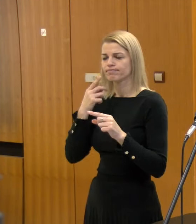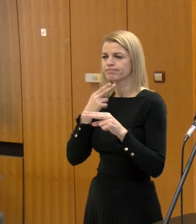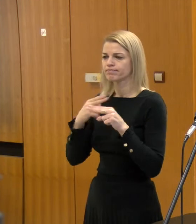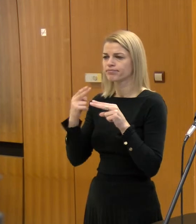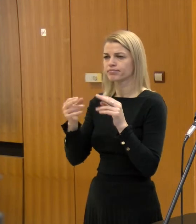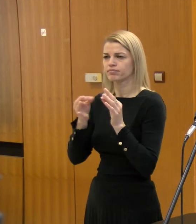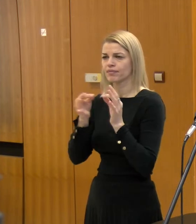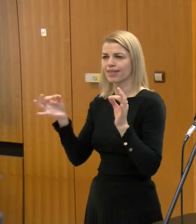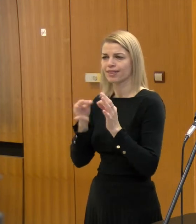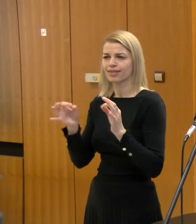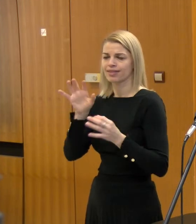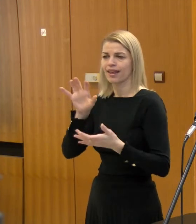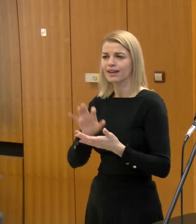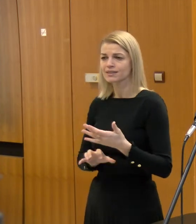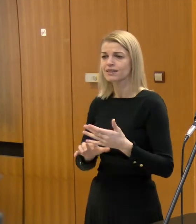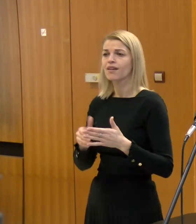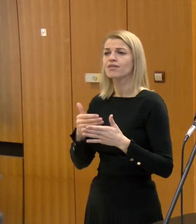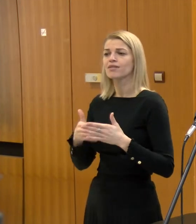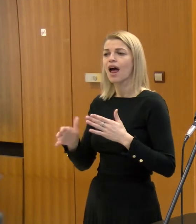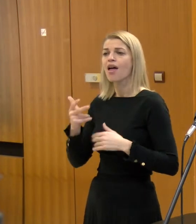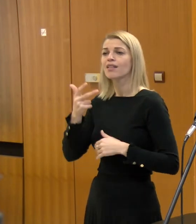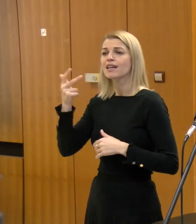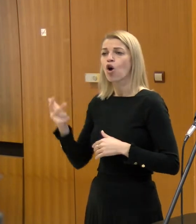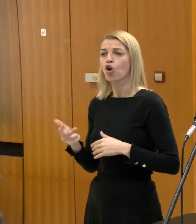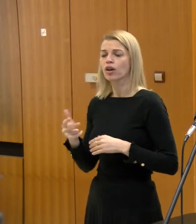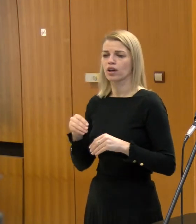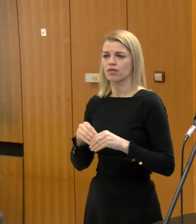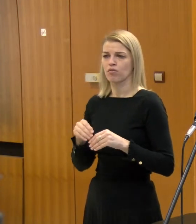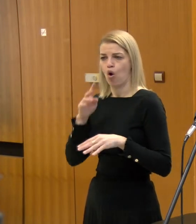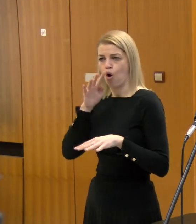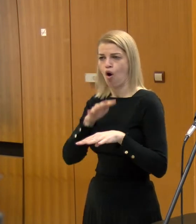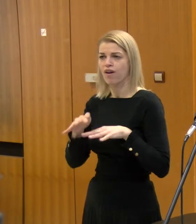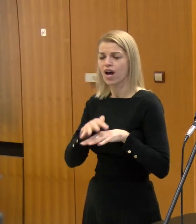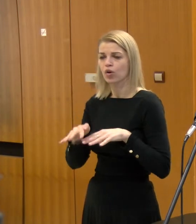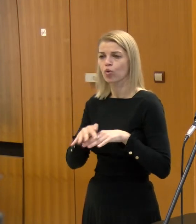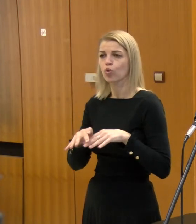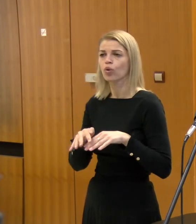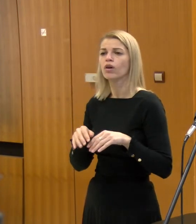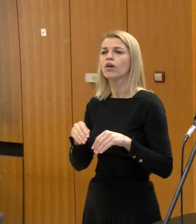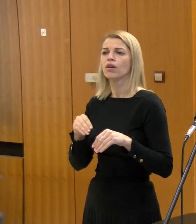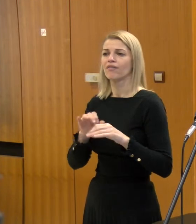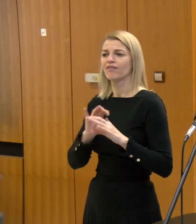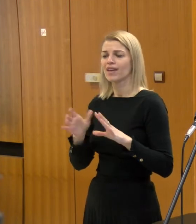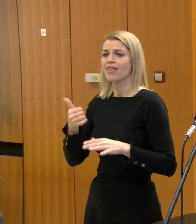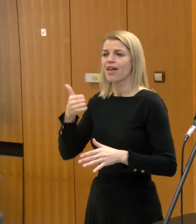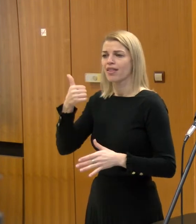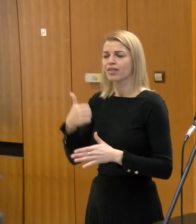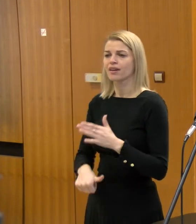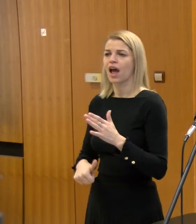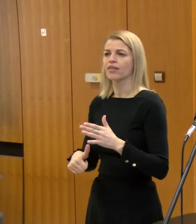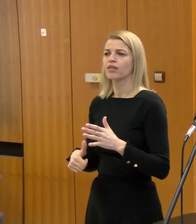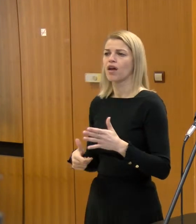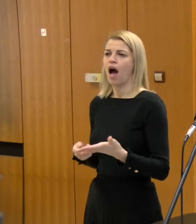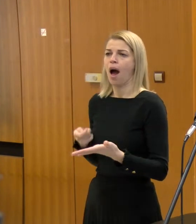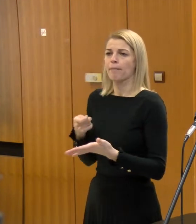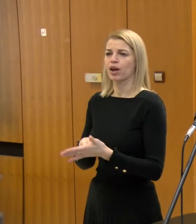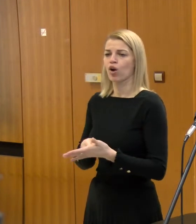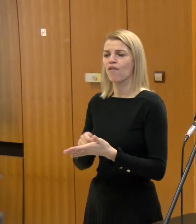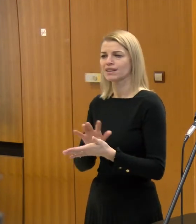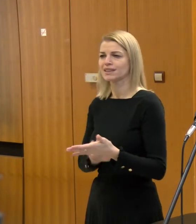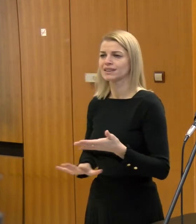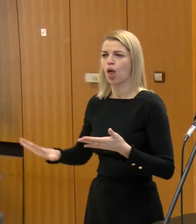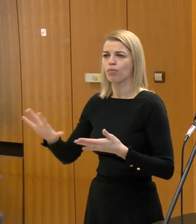väčšej kvalite a budú sa ďalej 3 roky overovať, aby naozaj sme ich mohli raz aplikovať na celoplošne na všetky školy.